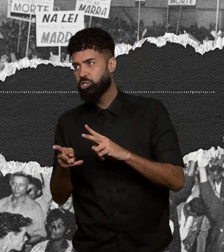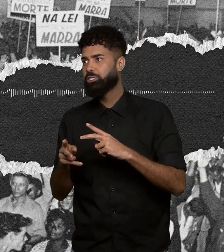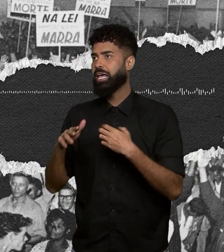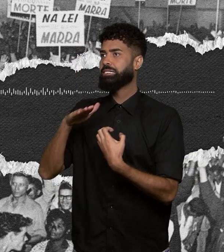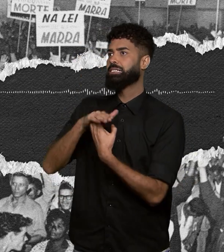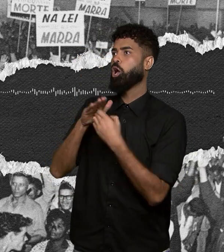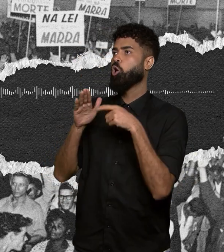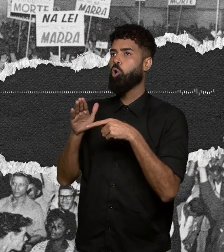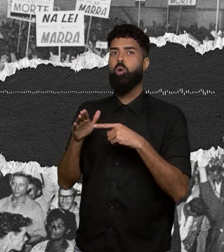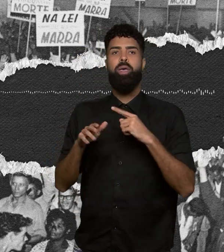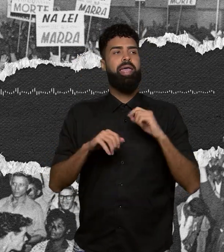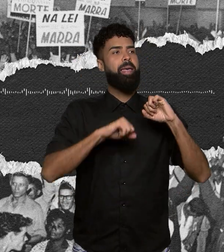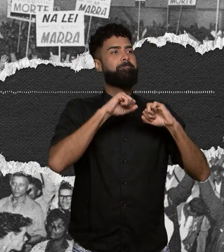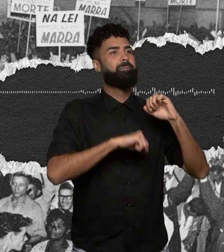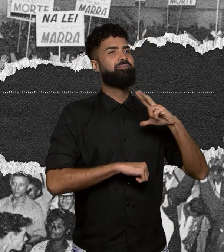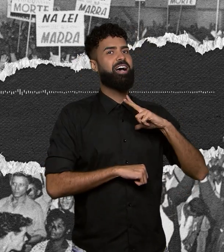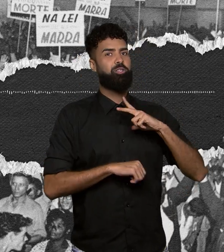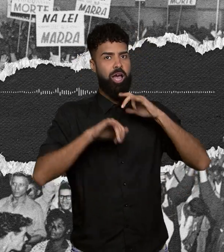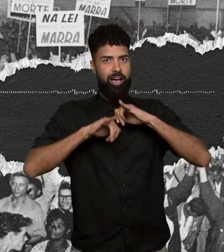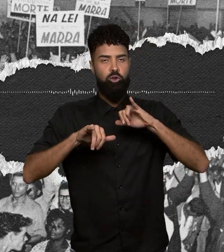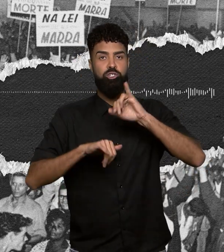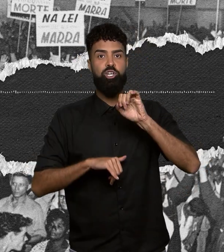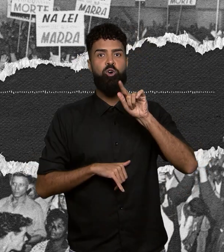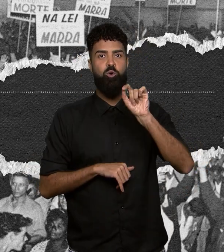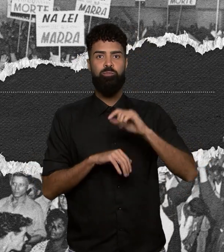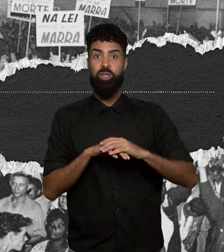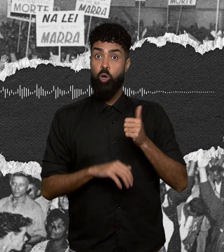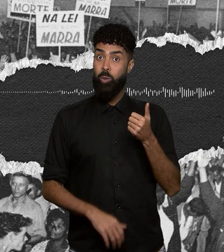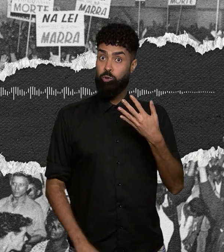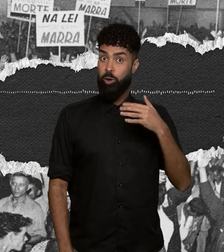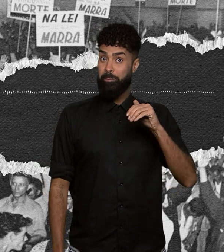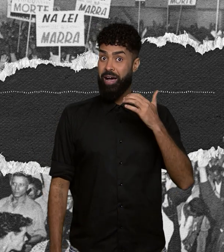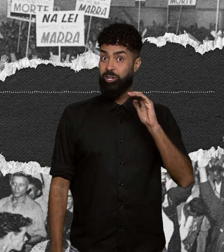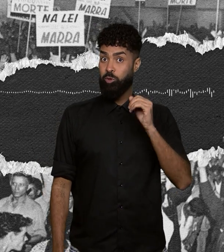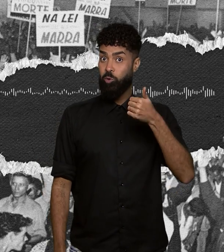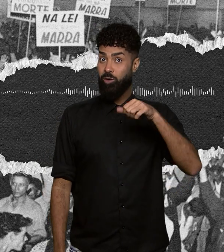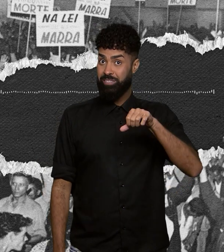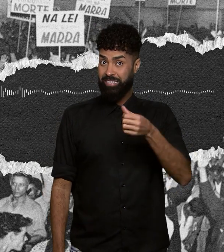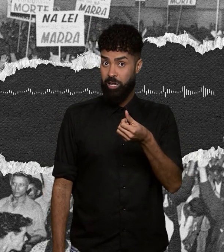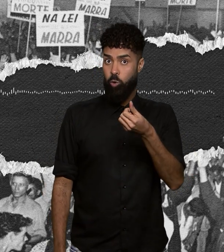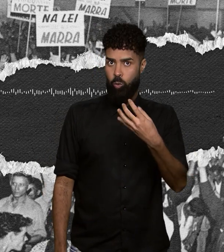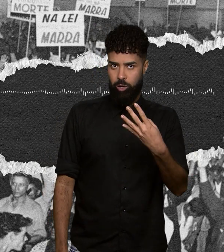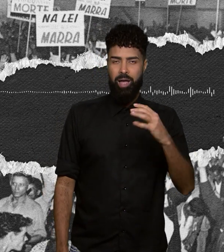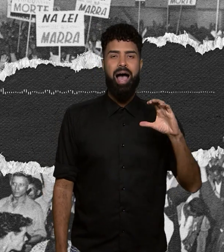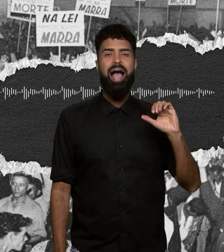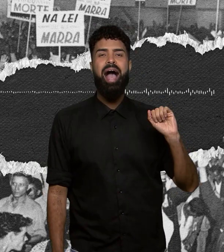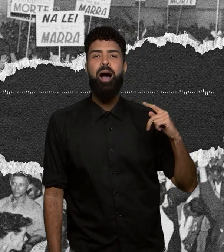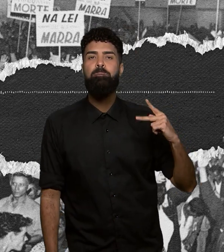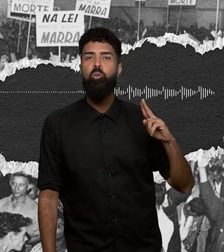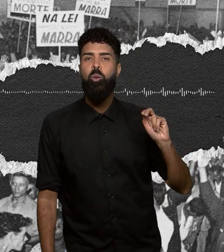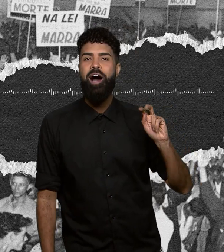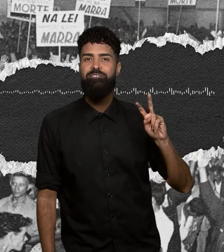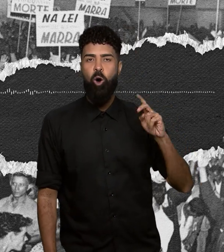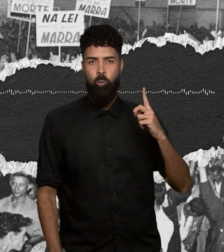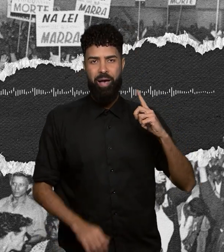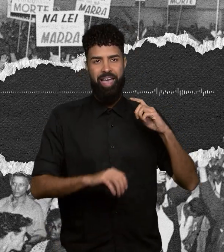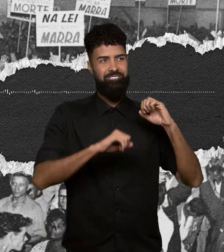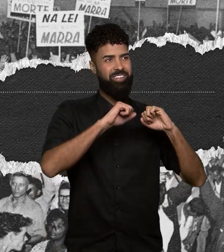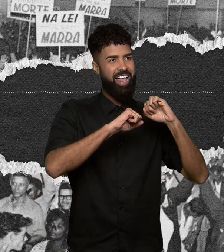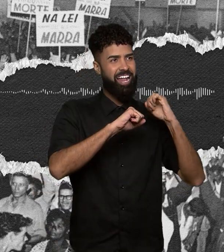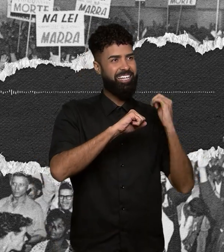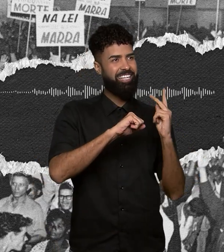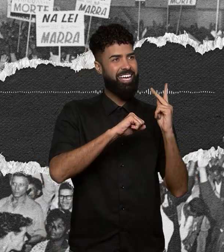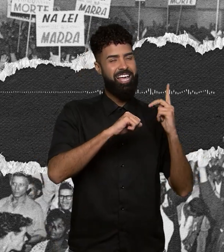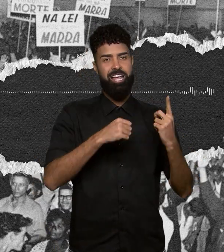Jango 14 de março de 1964 Capuava uma das refinarias encampadas estava na noite de